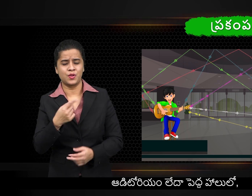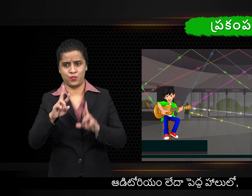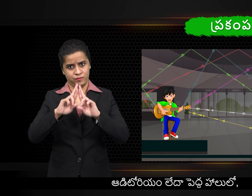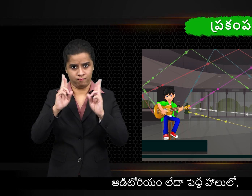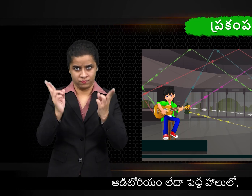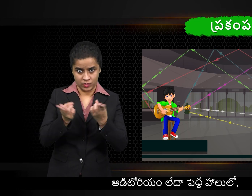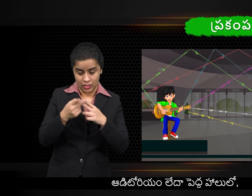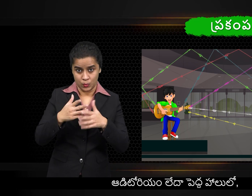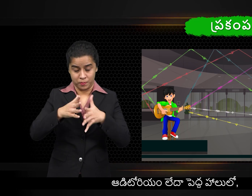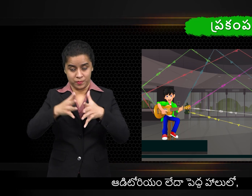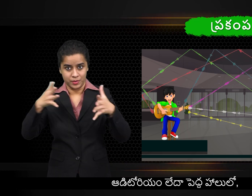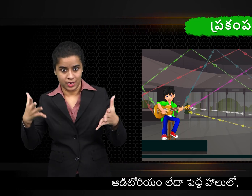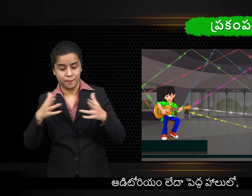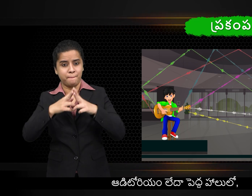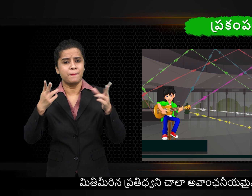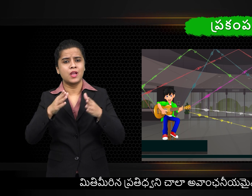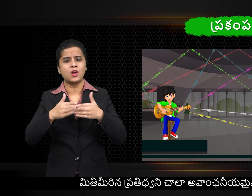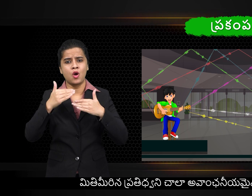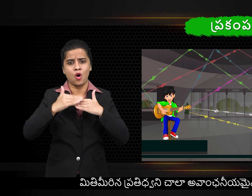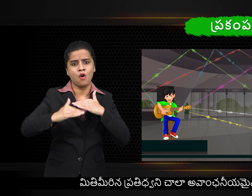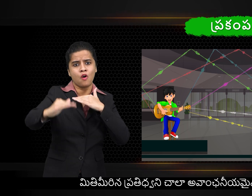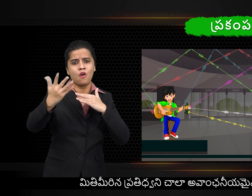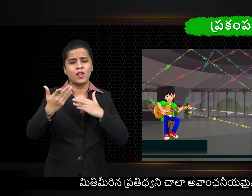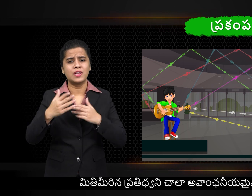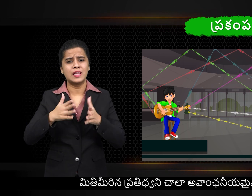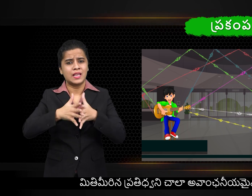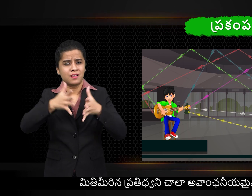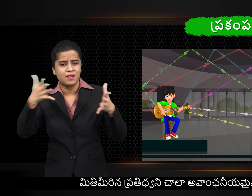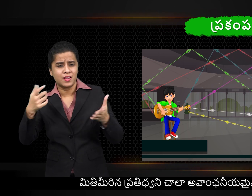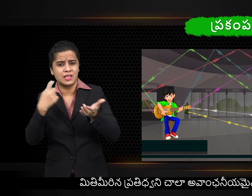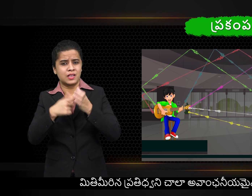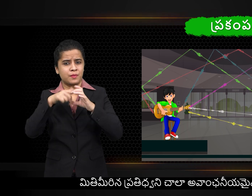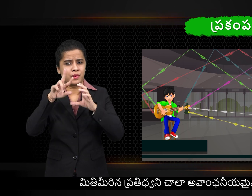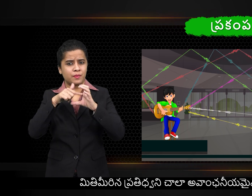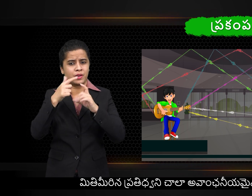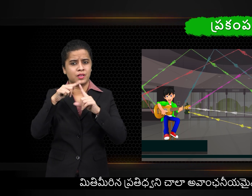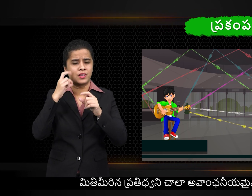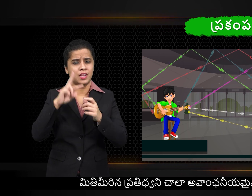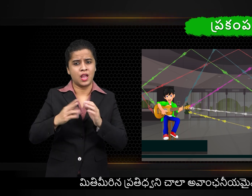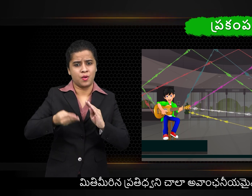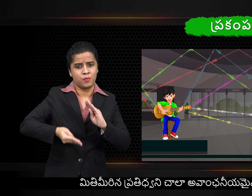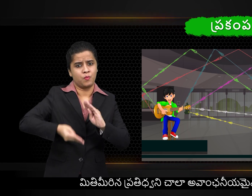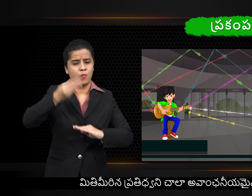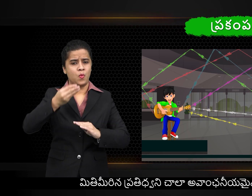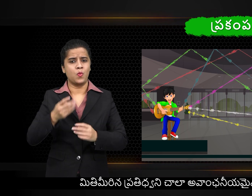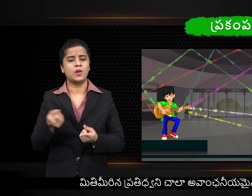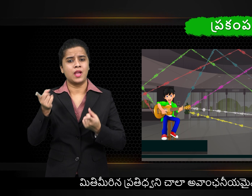ఆడిటోరియం లేదా పెద్ద హాలులో మితిమీరిన ప్రతిధ్వని చాలా అవాంఛనీయమైనది.